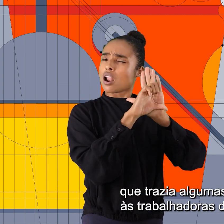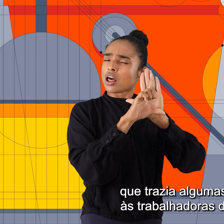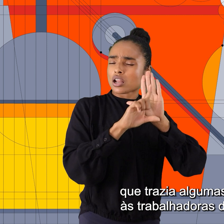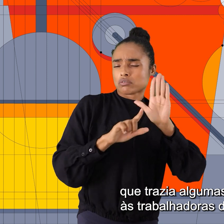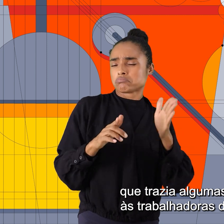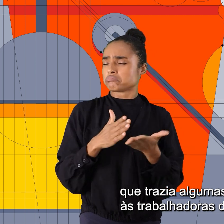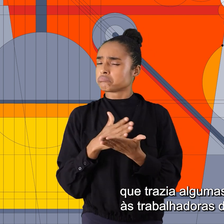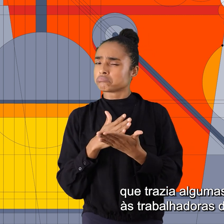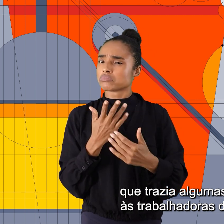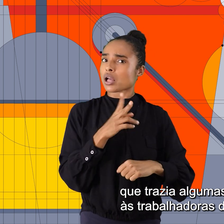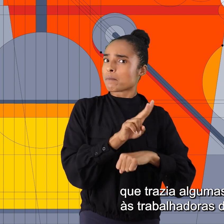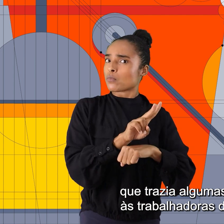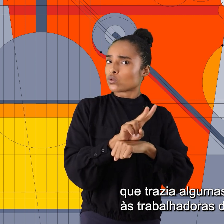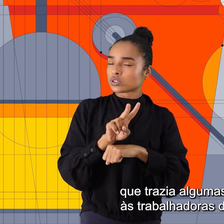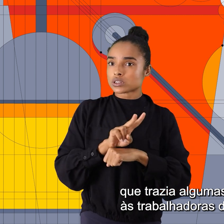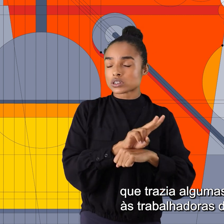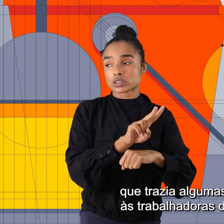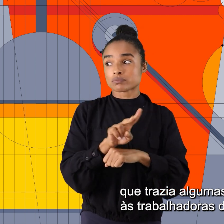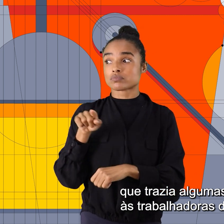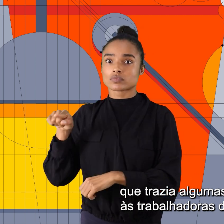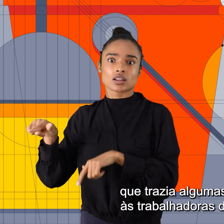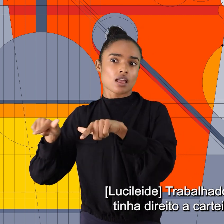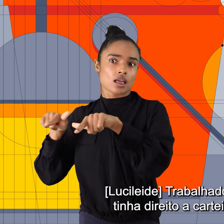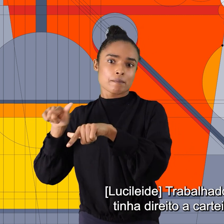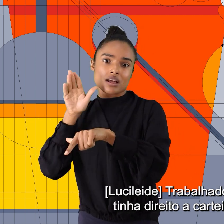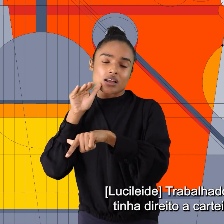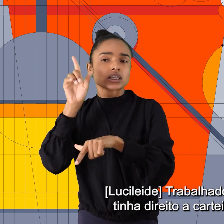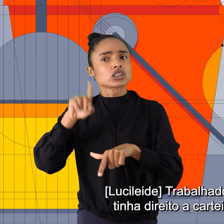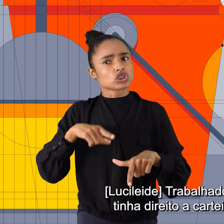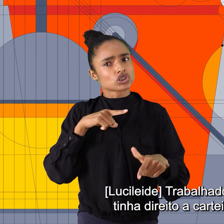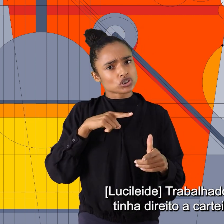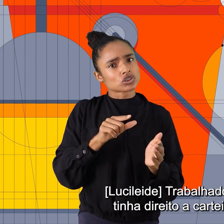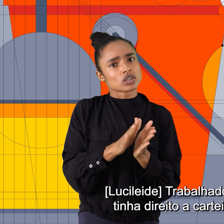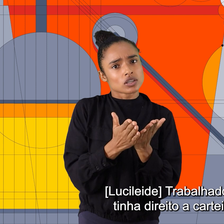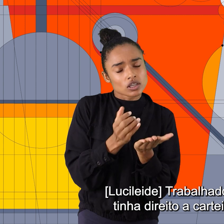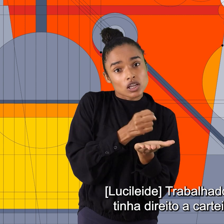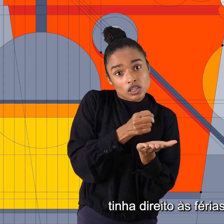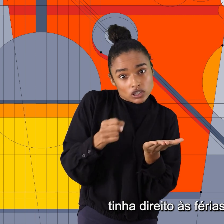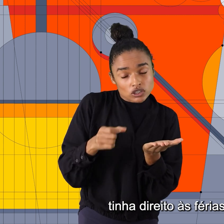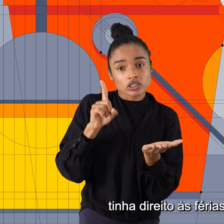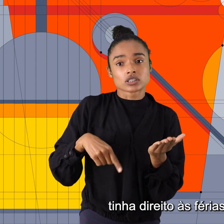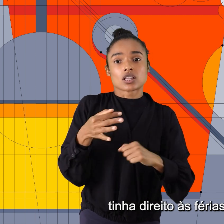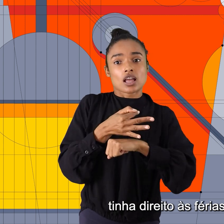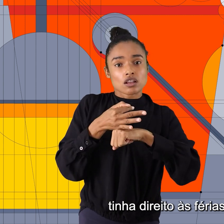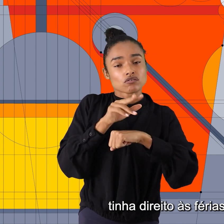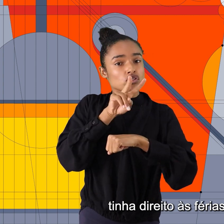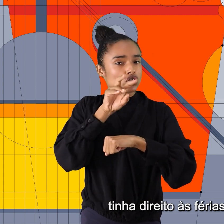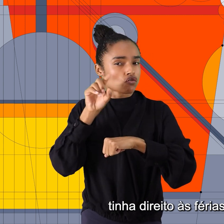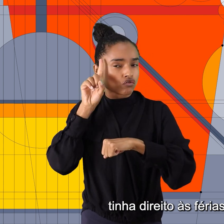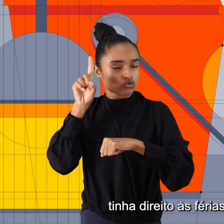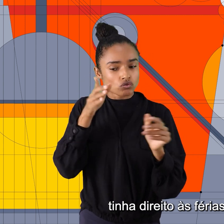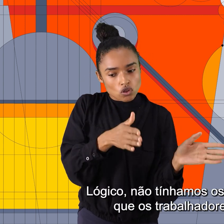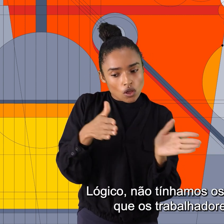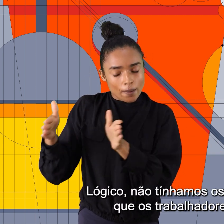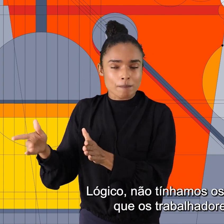trazia algumas proteções às trabalhadoras domésticas. A trabalhadora doméstica tinha direito à carteira assinada, tinha direito às férias de